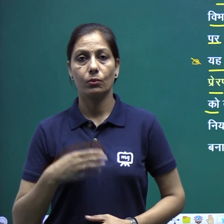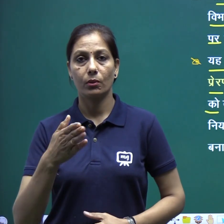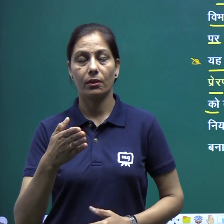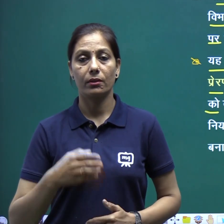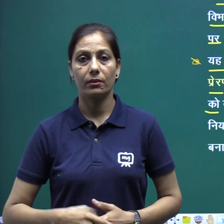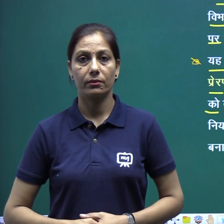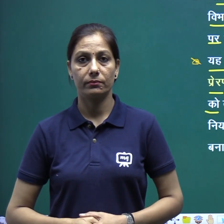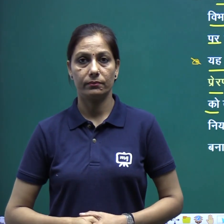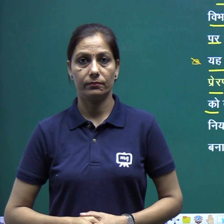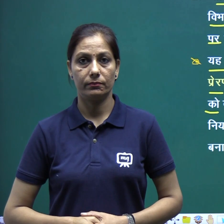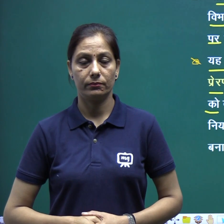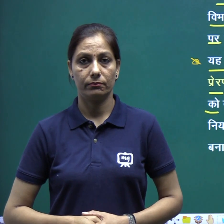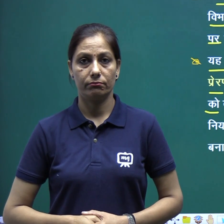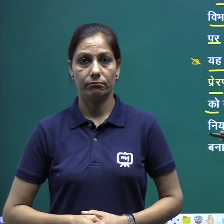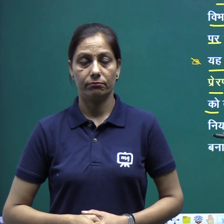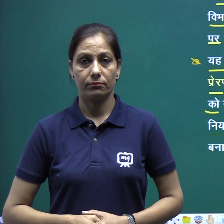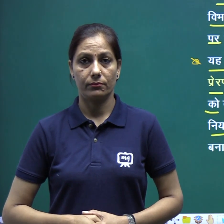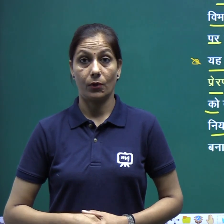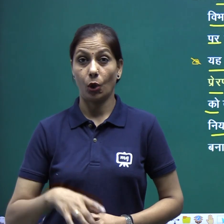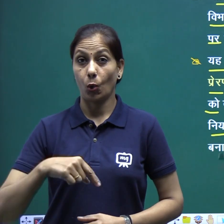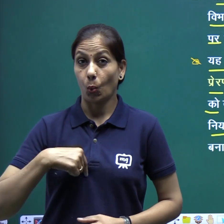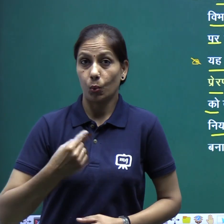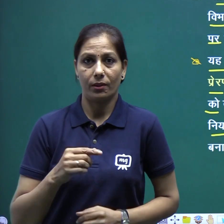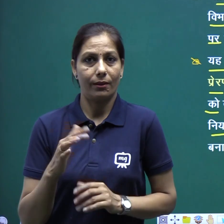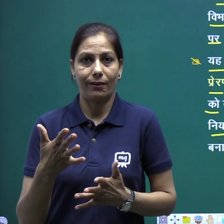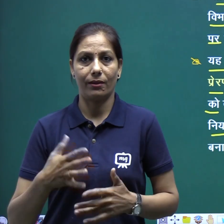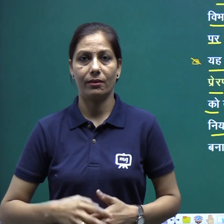उन्हें अस्वाभाविक नियमों में